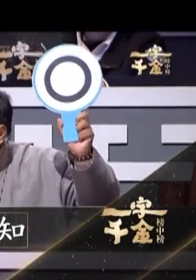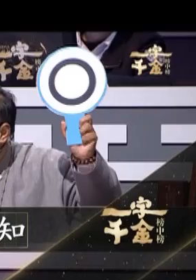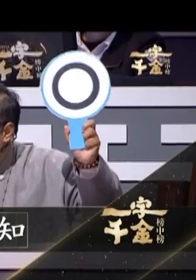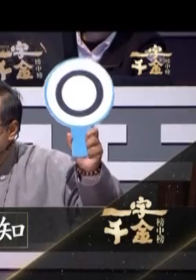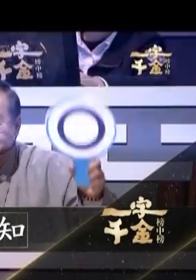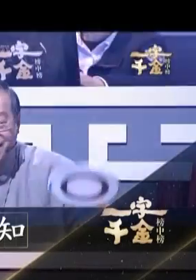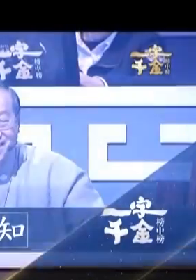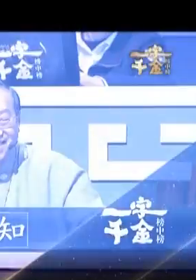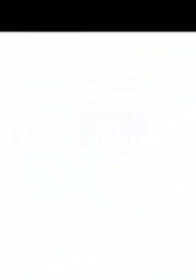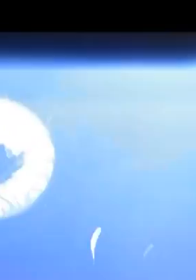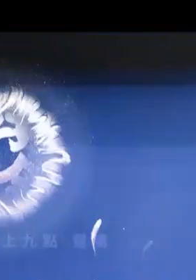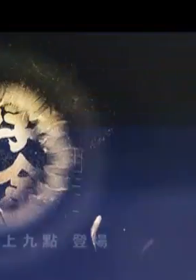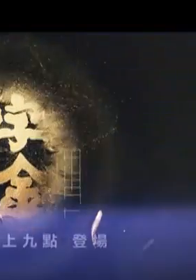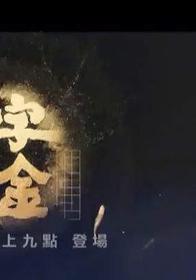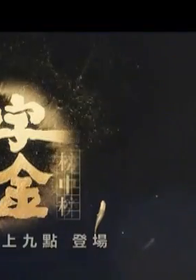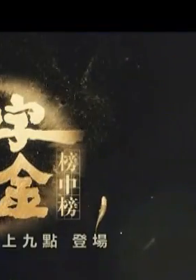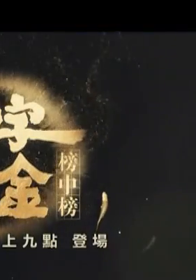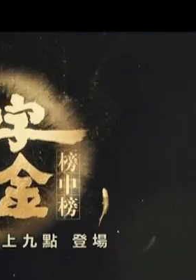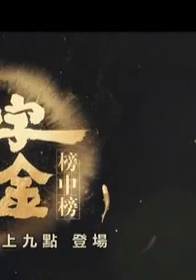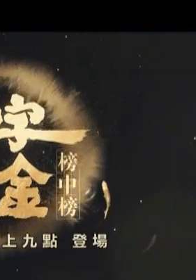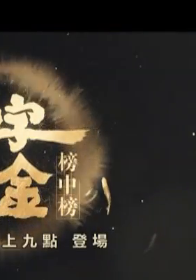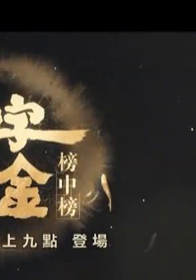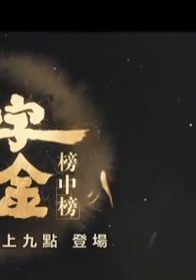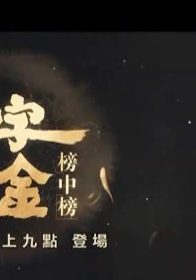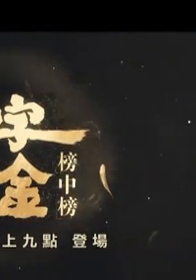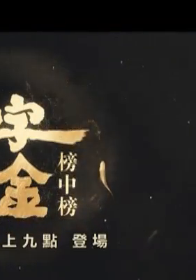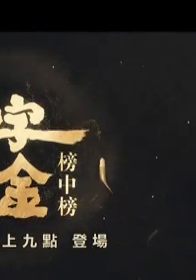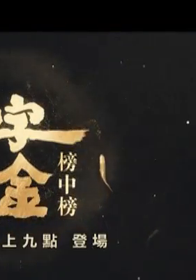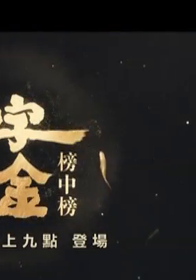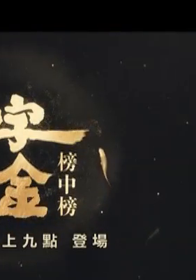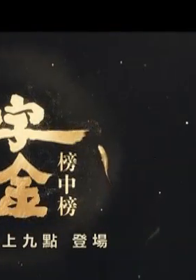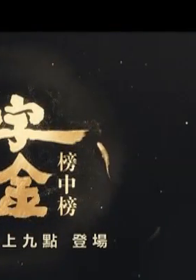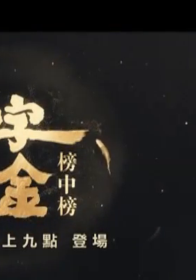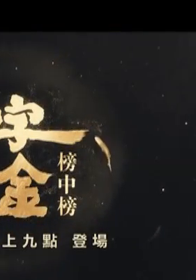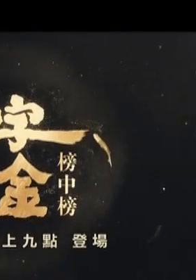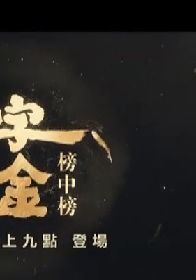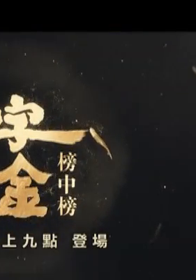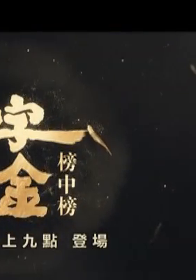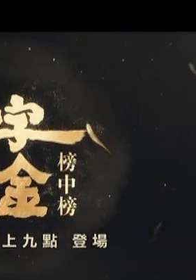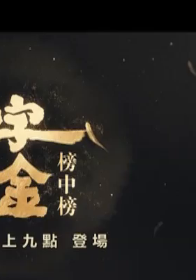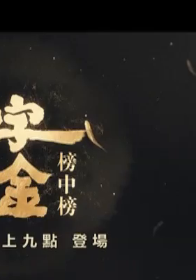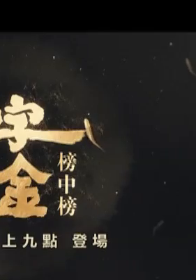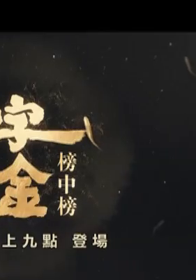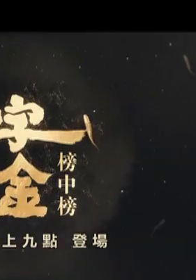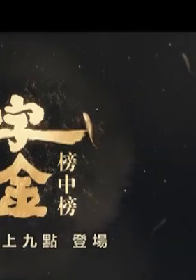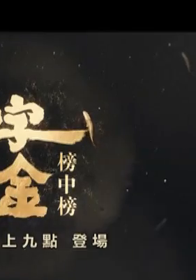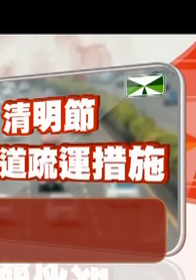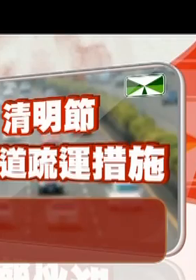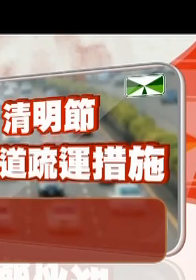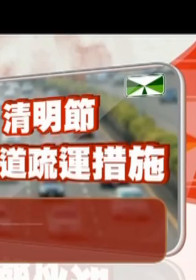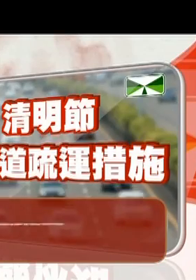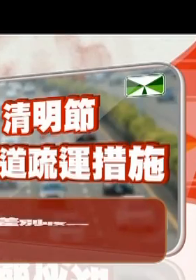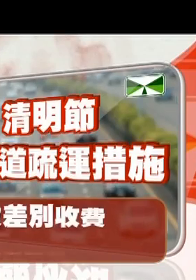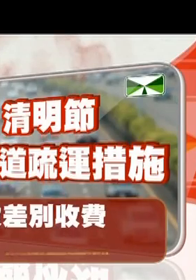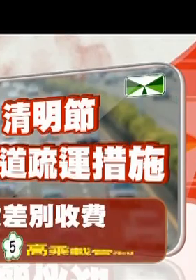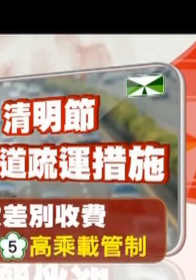OK。一字千金榜中榜，带您领略中华文字之美。 清明节国道疏运措